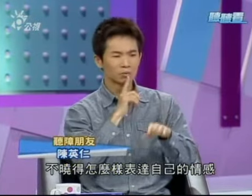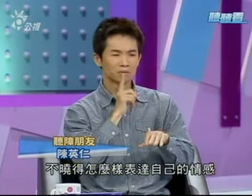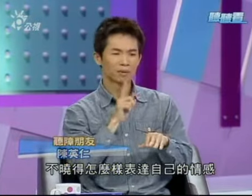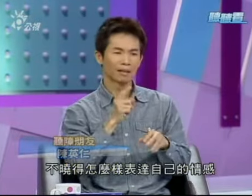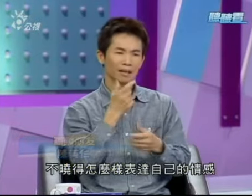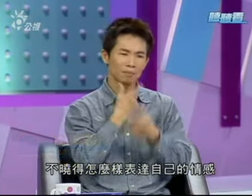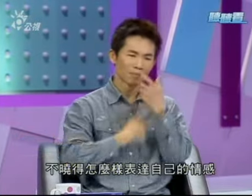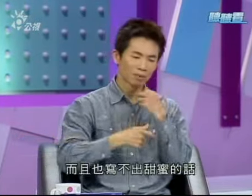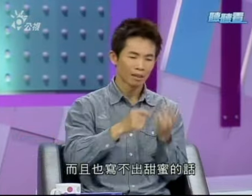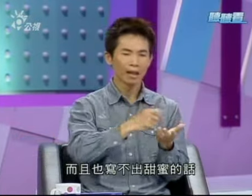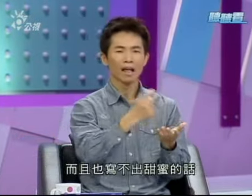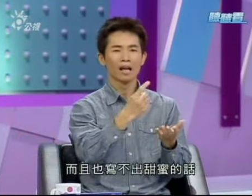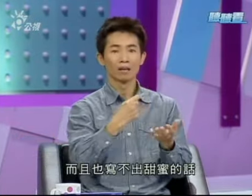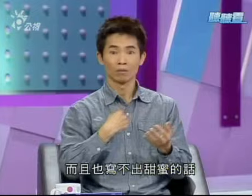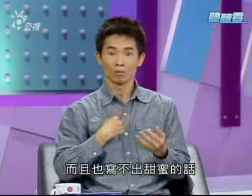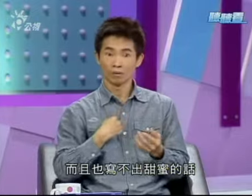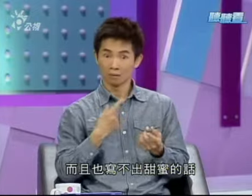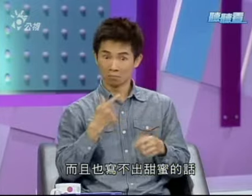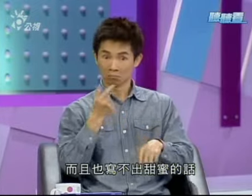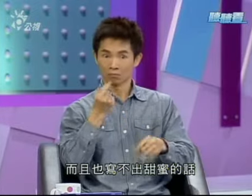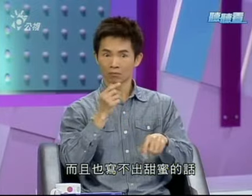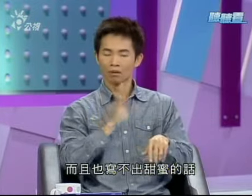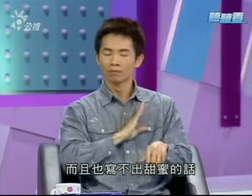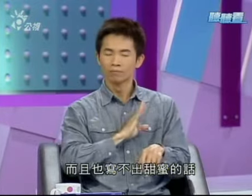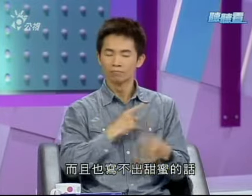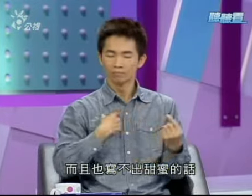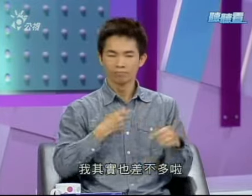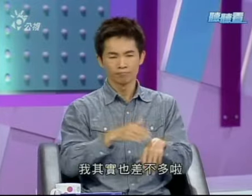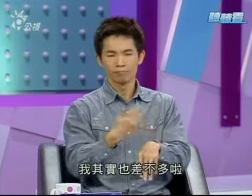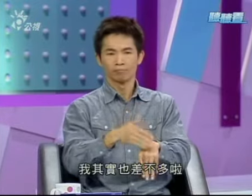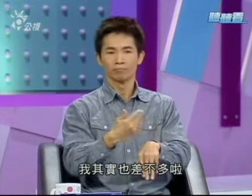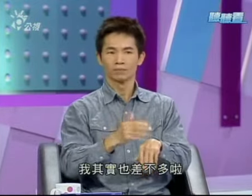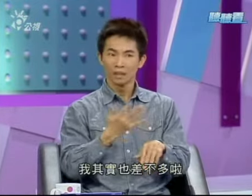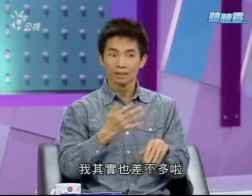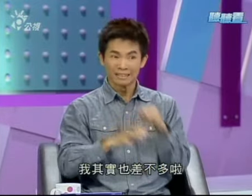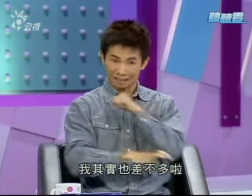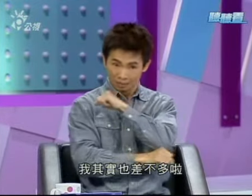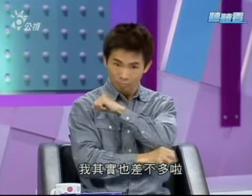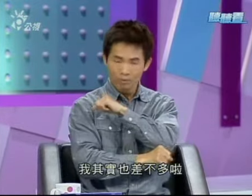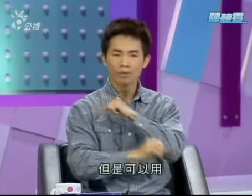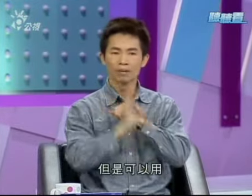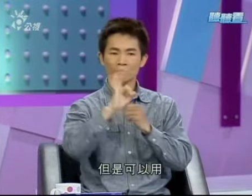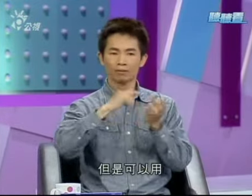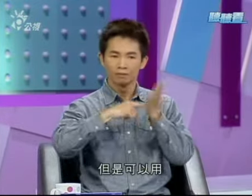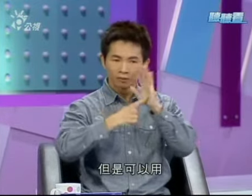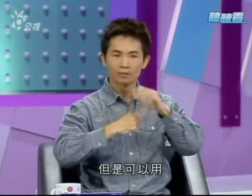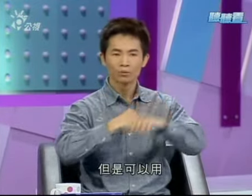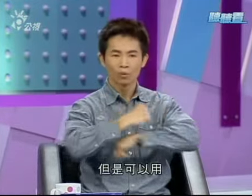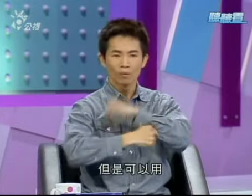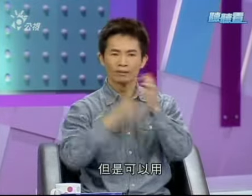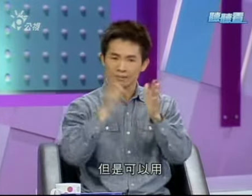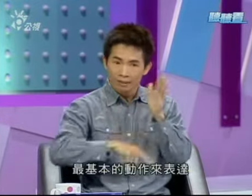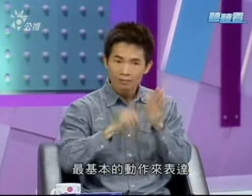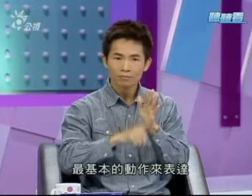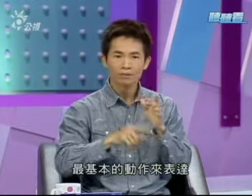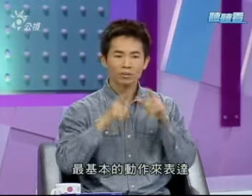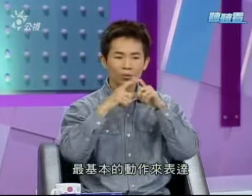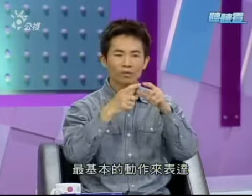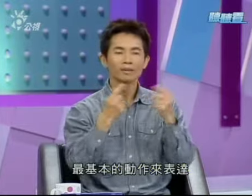的情感而且也写不出甜蜜的话我其实也差不多了但是可以用最基本的动作来